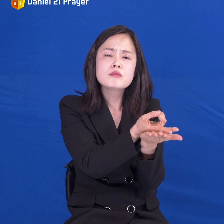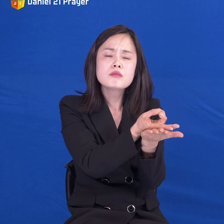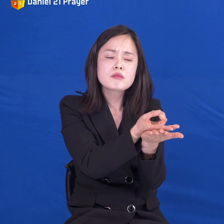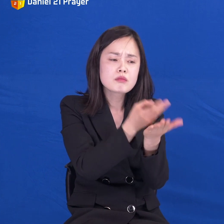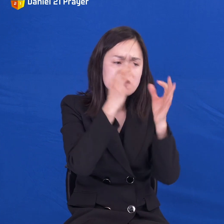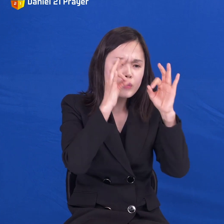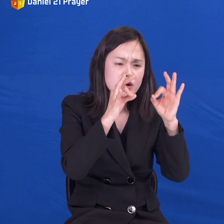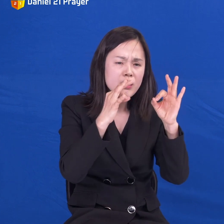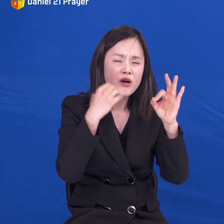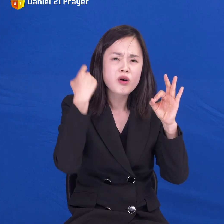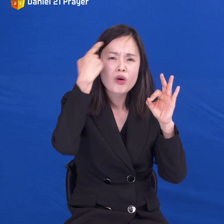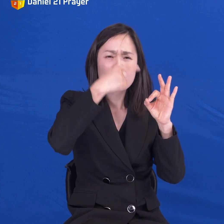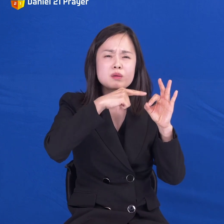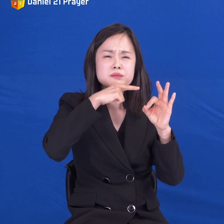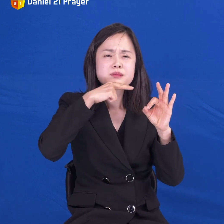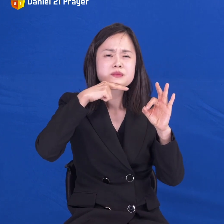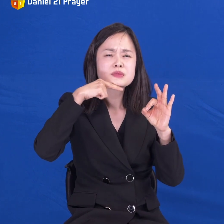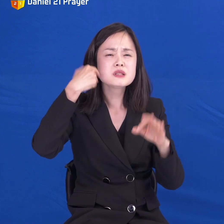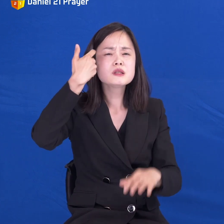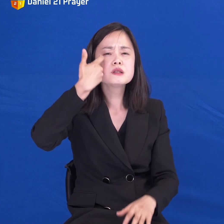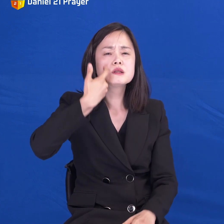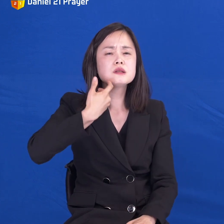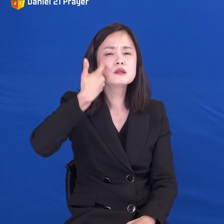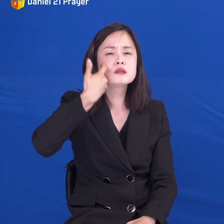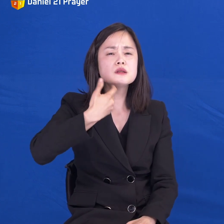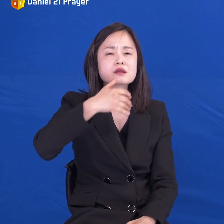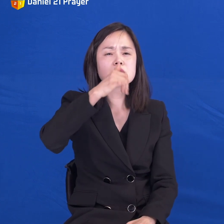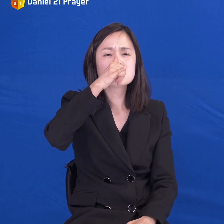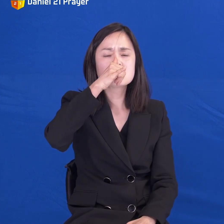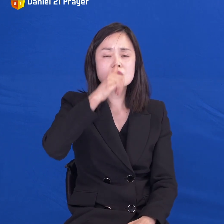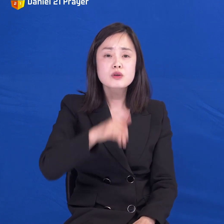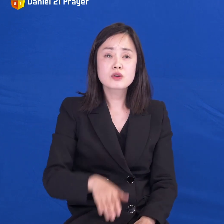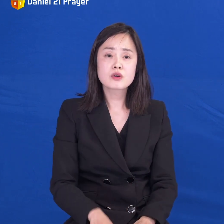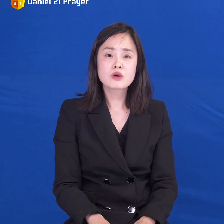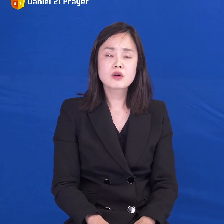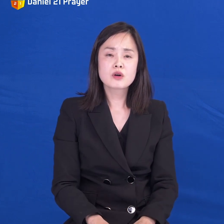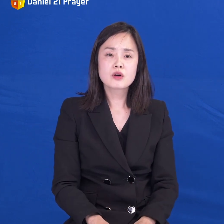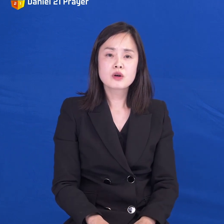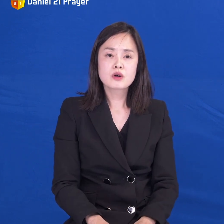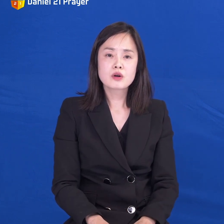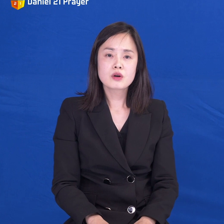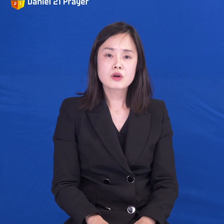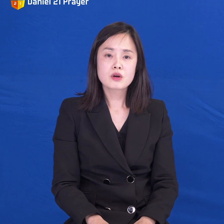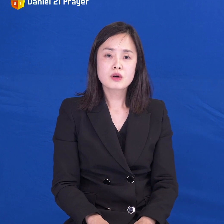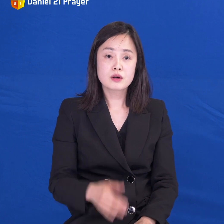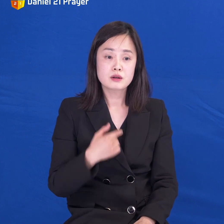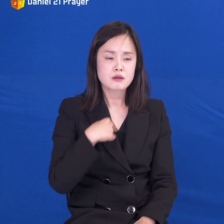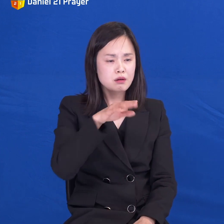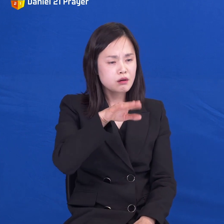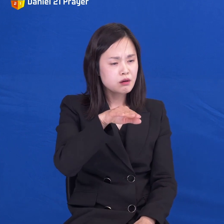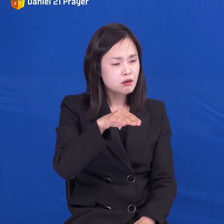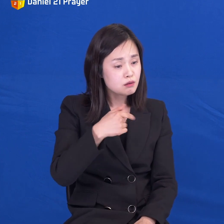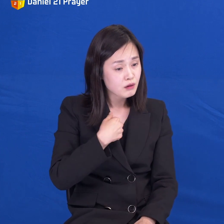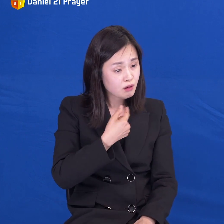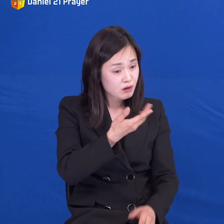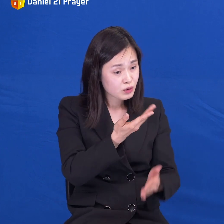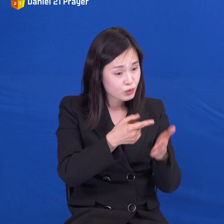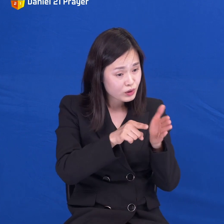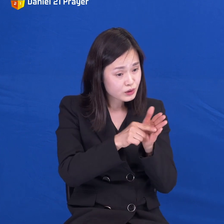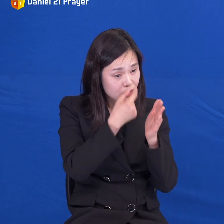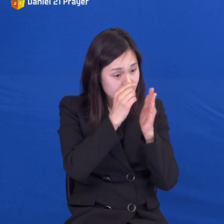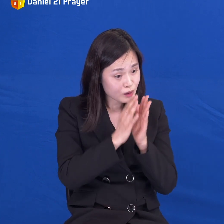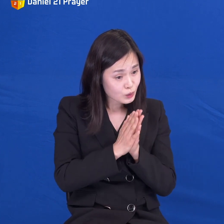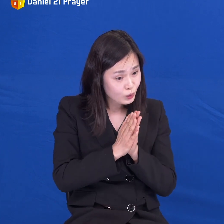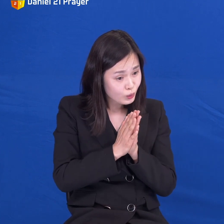있어요. 그걸 잡아서 목을 치고 싶었지만은 내가 기도해 줄까 그랬더니 고개를